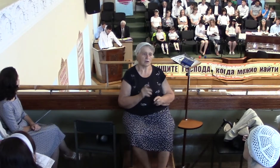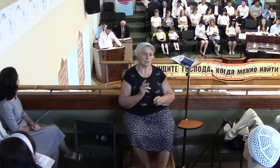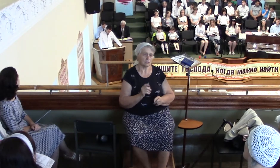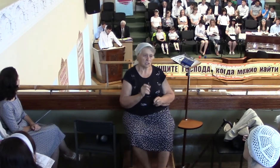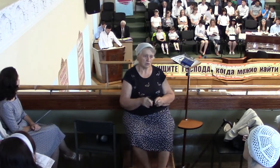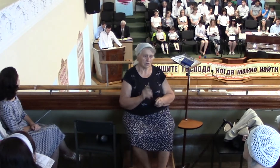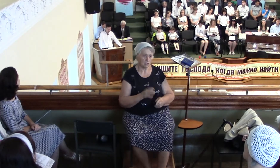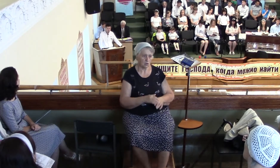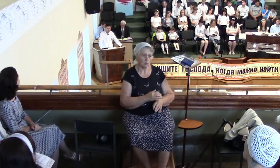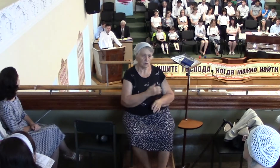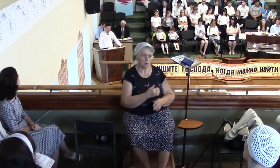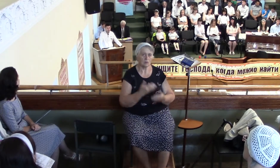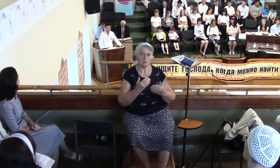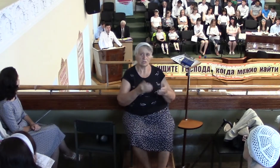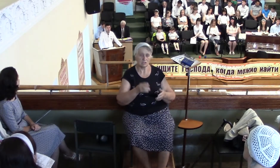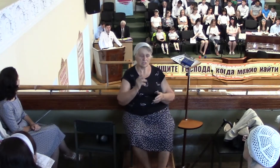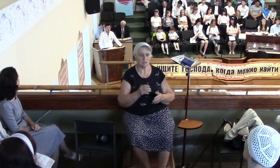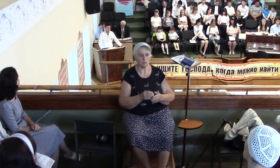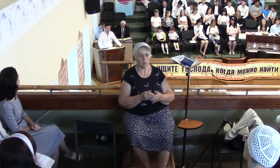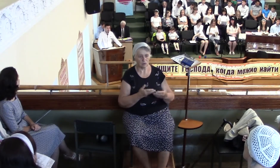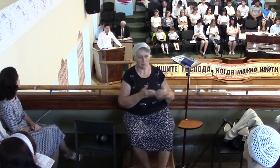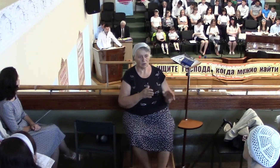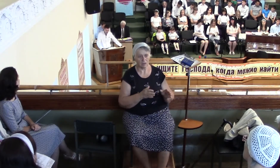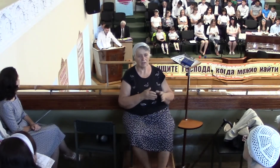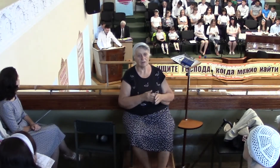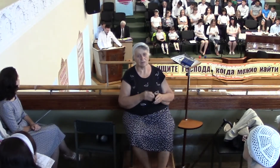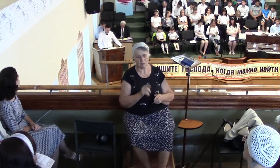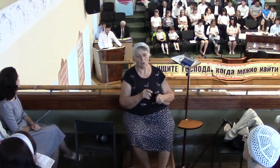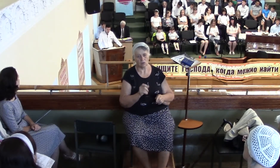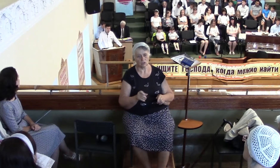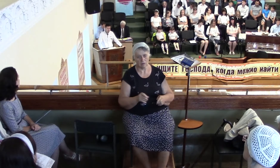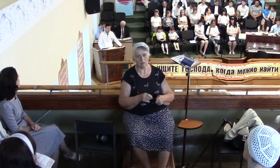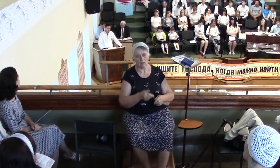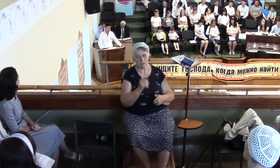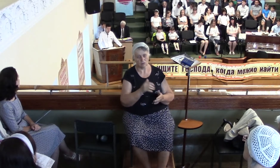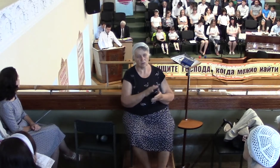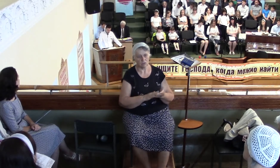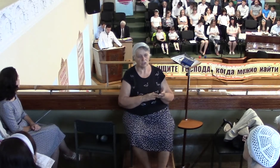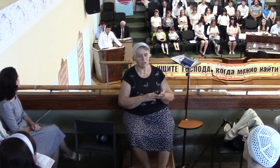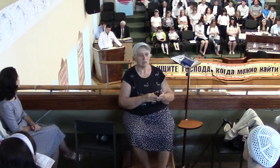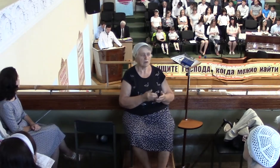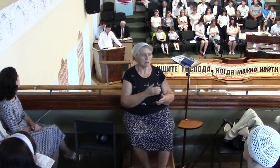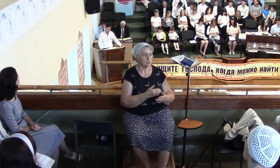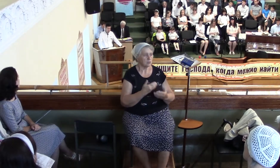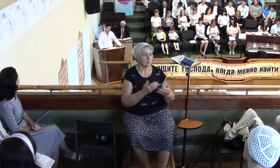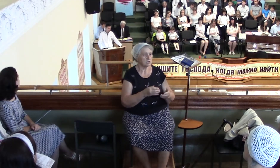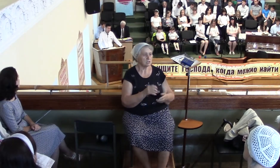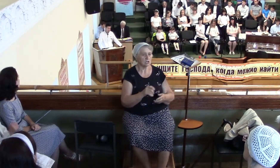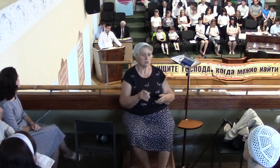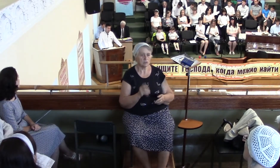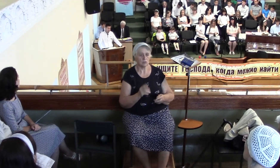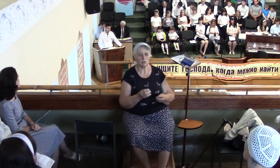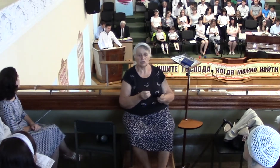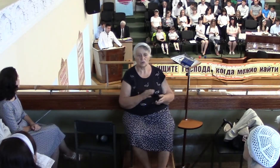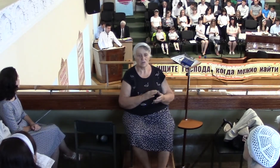Христа. Поэтому хотелось бы обратиться к тем душам, которые понимают, что они еще не искуплены, не искуплены, не